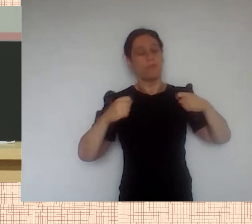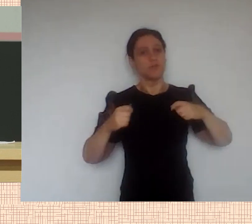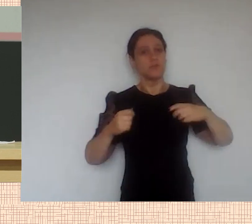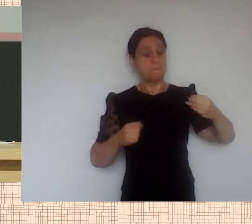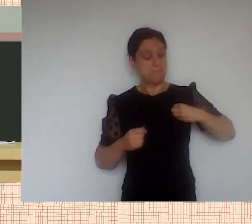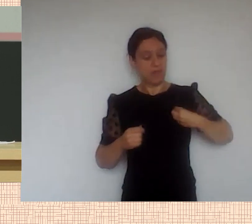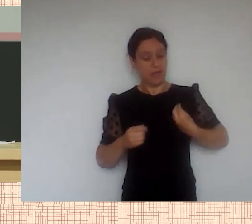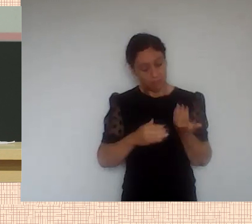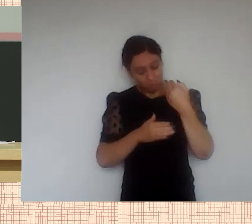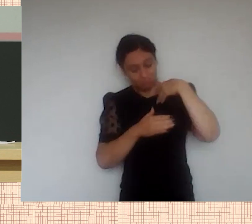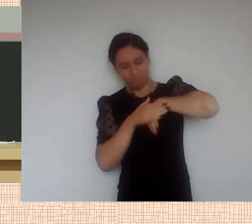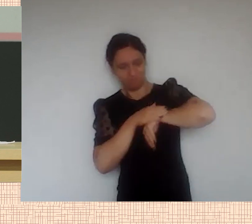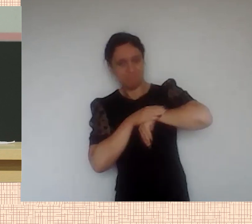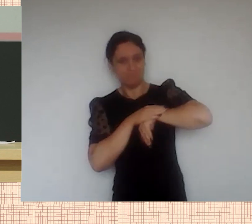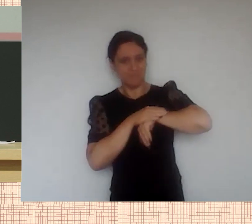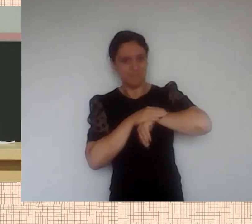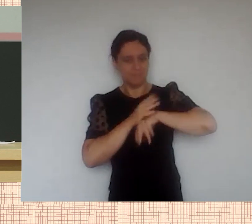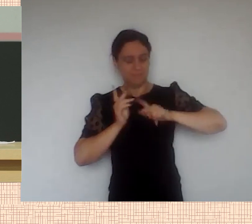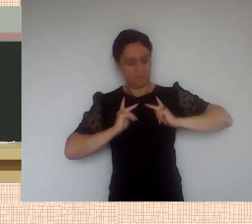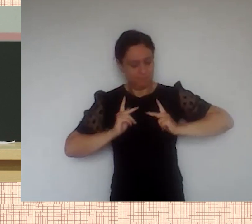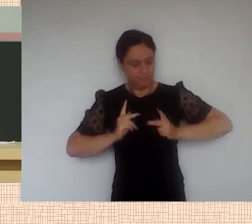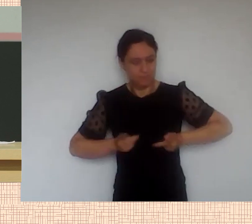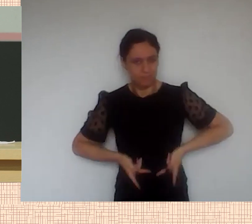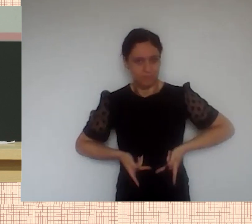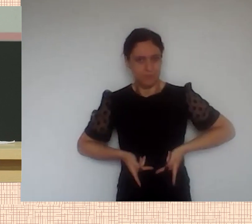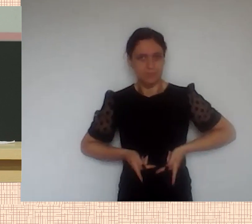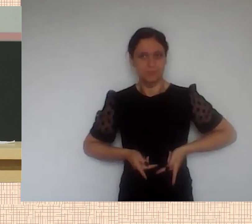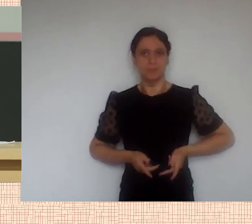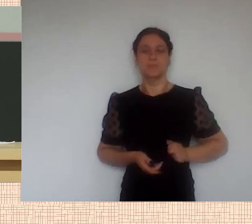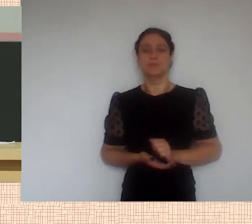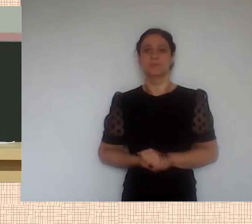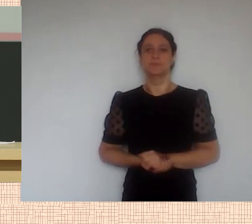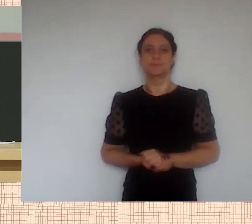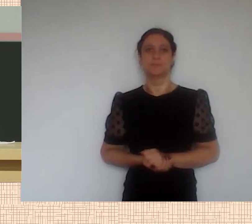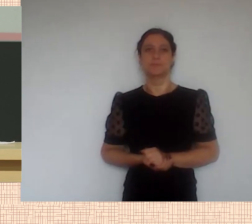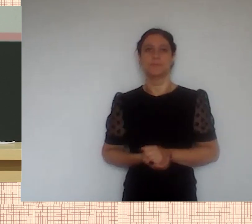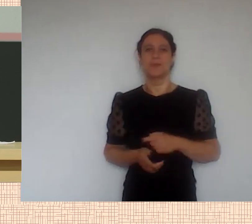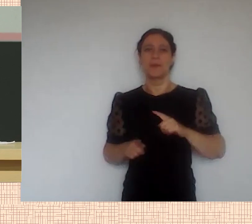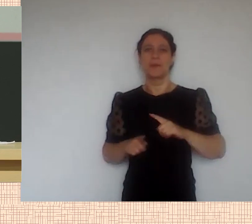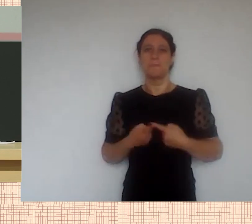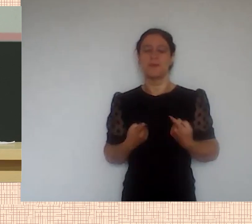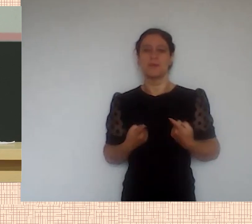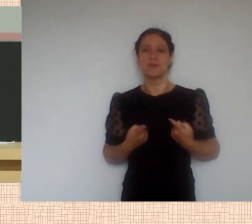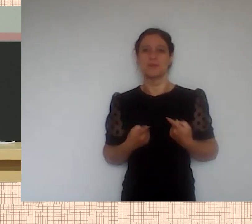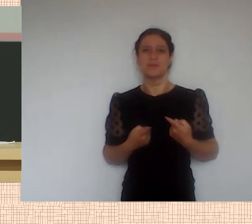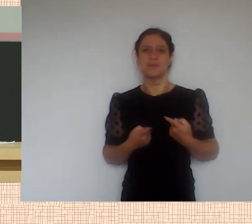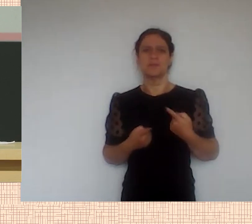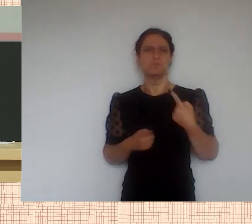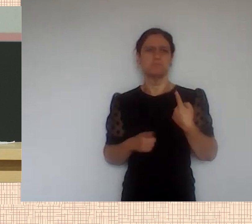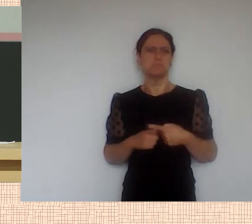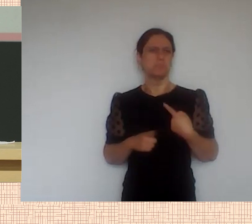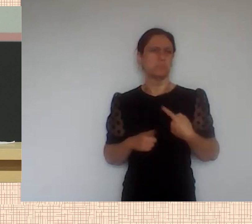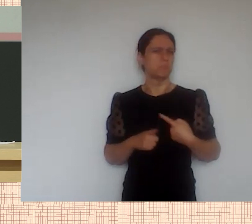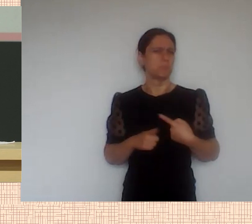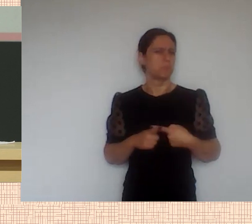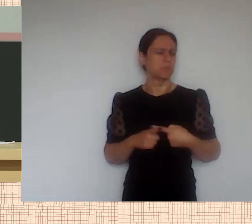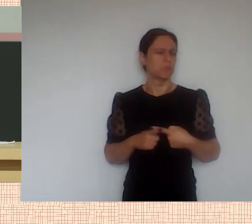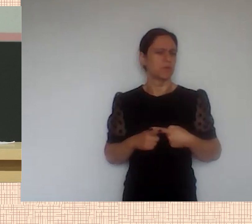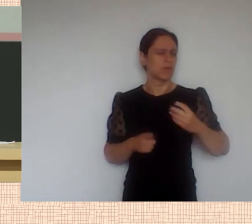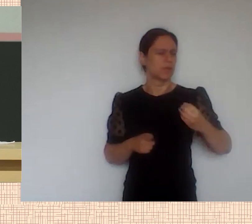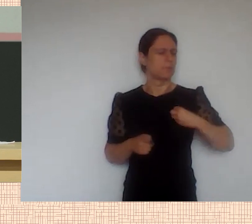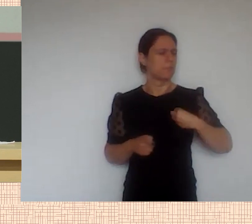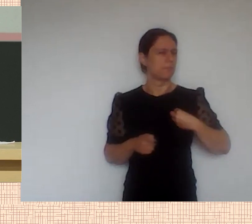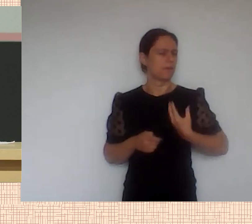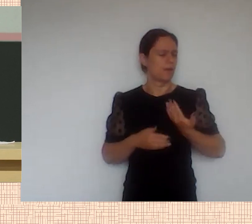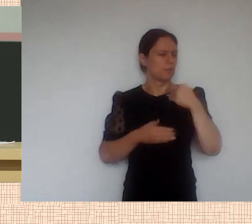para o homem. Só que, irmãos, por que na desconexão o pecado entrou? Porque na desconexão